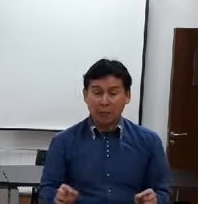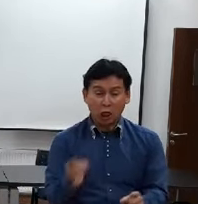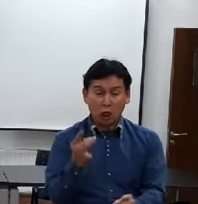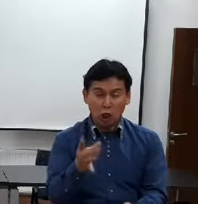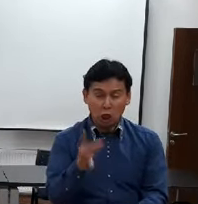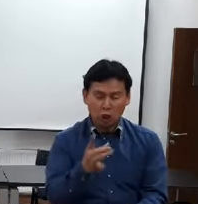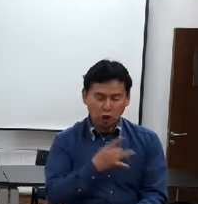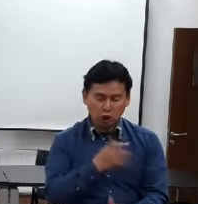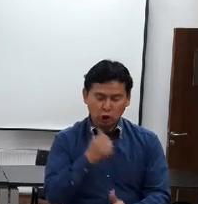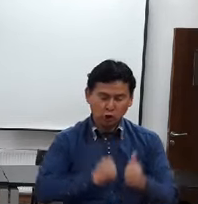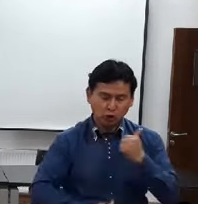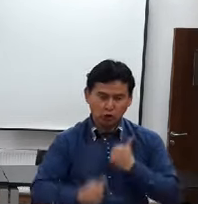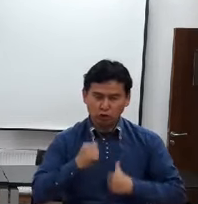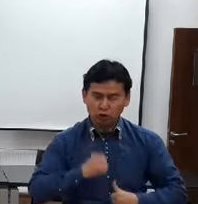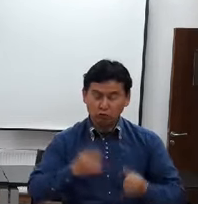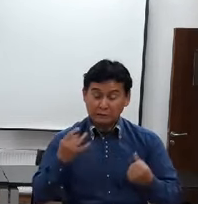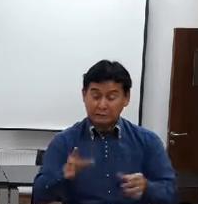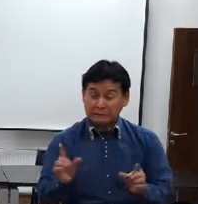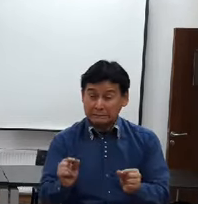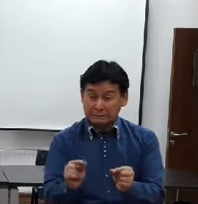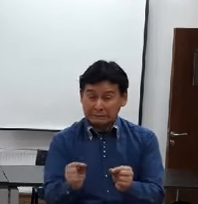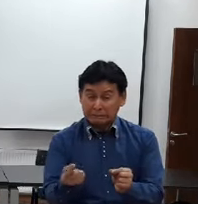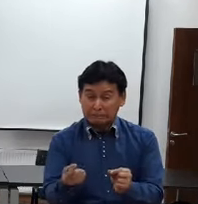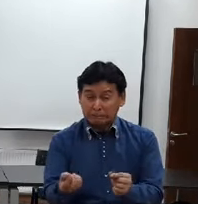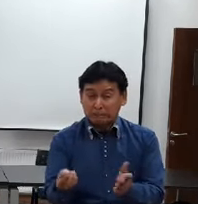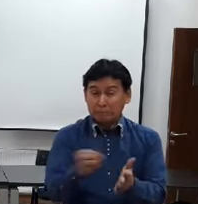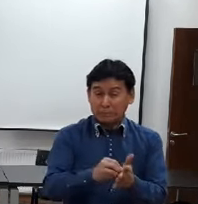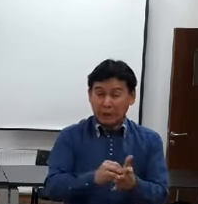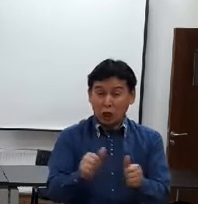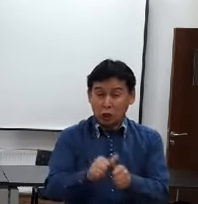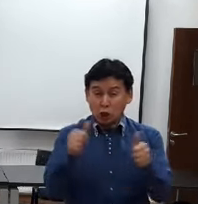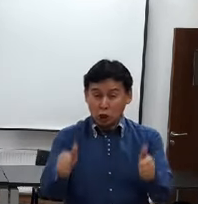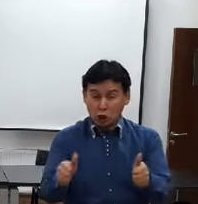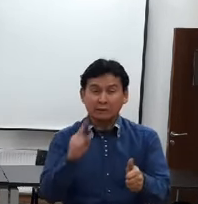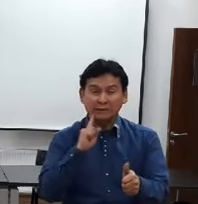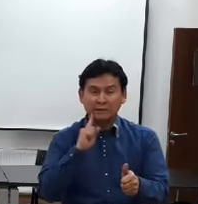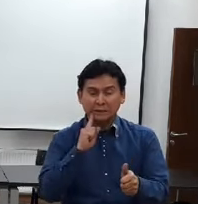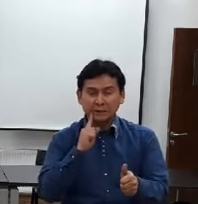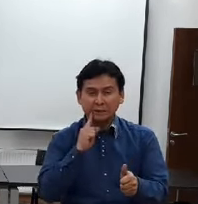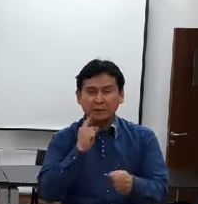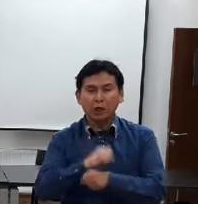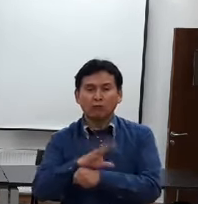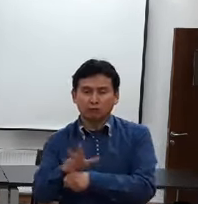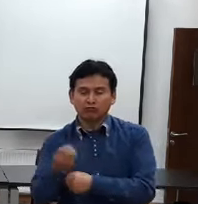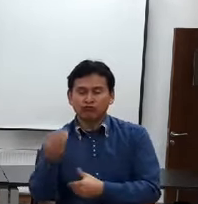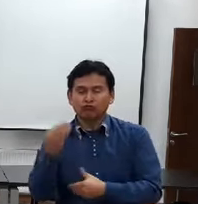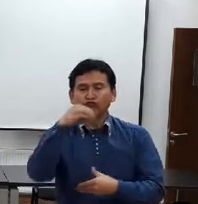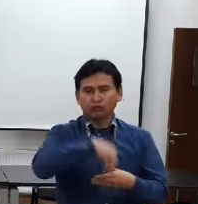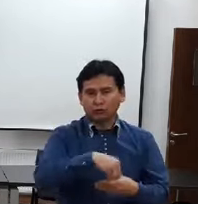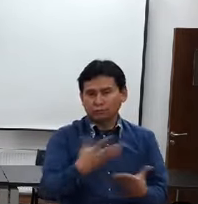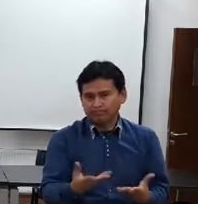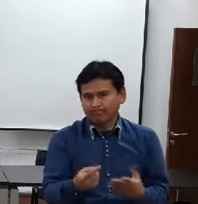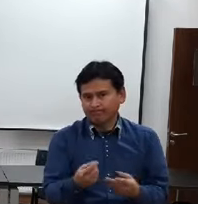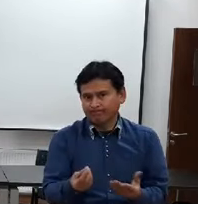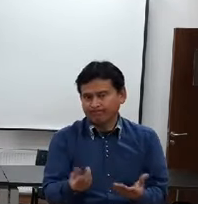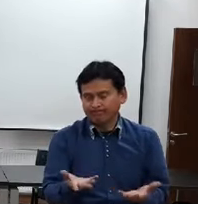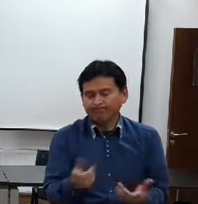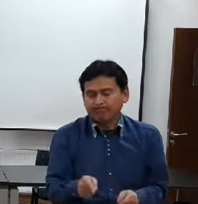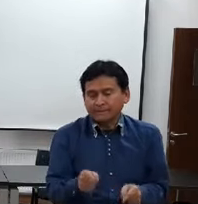y el sufrimiento que tiene su propia condición de salud está infectada con coronavirus eso